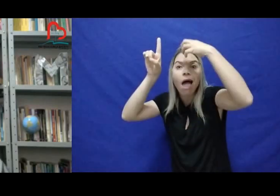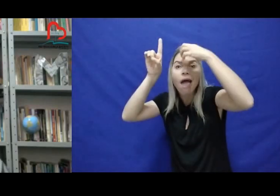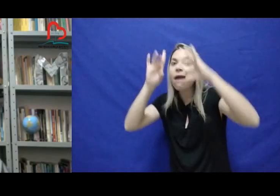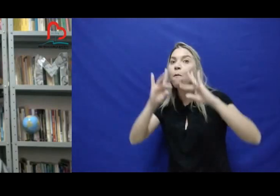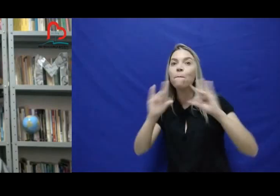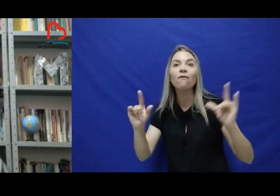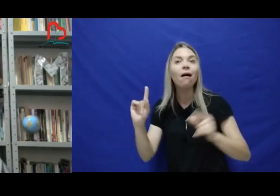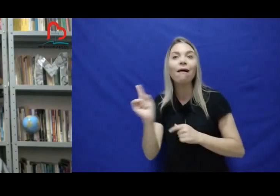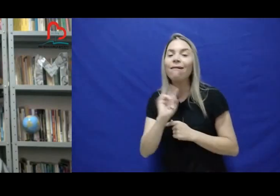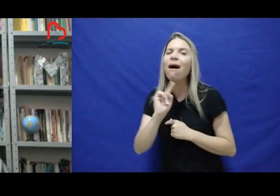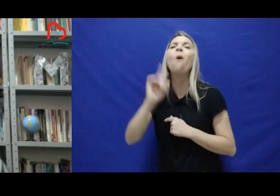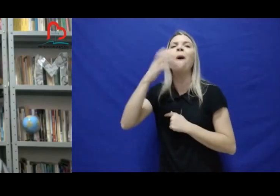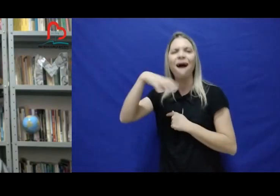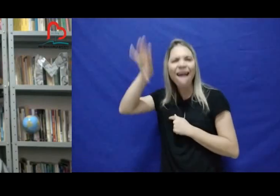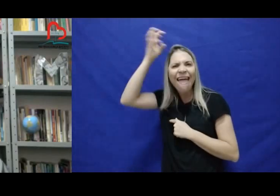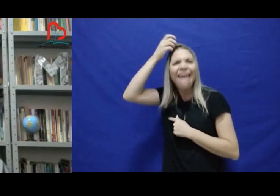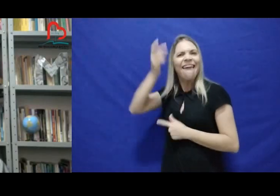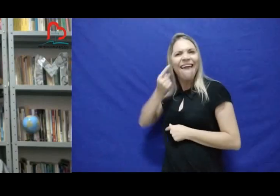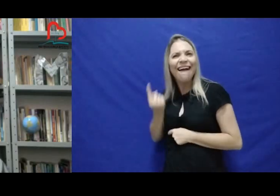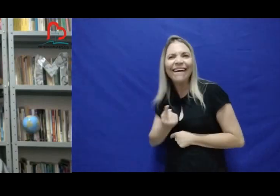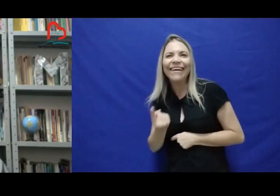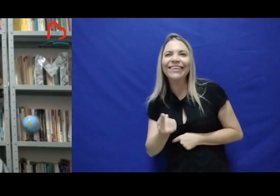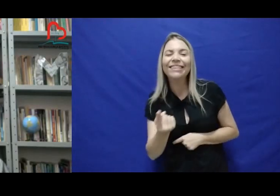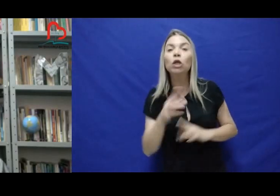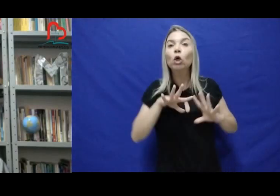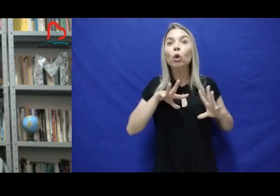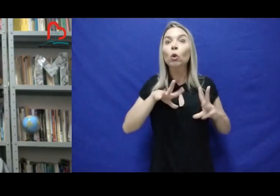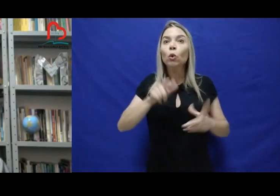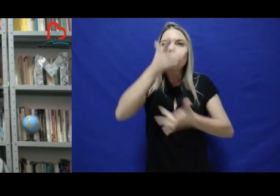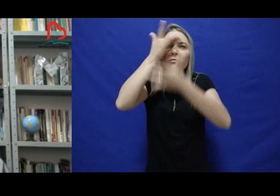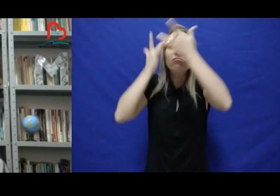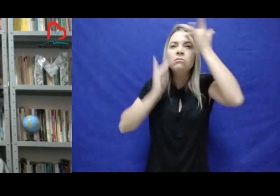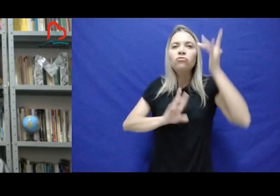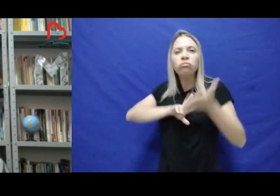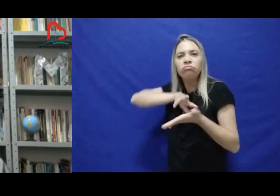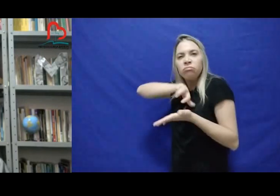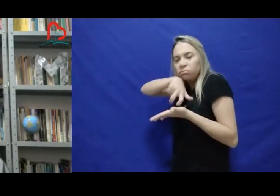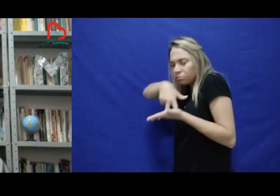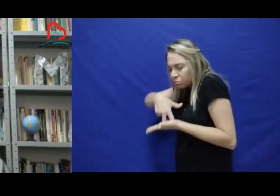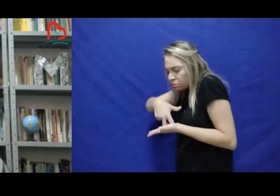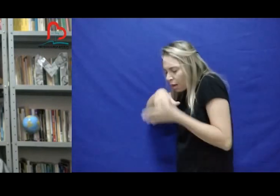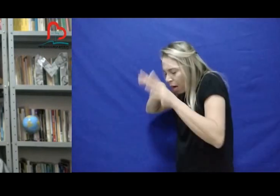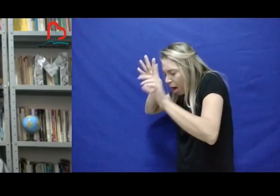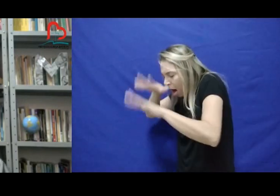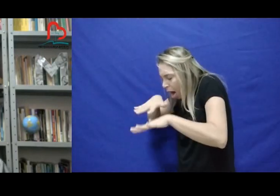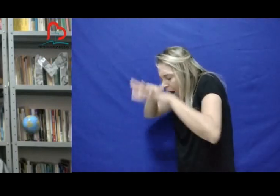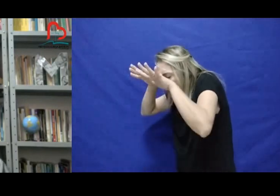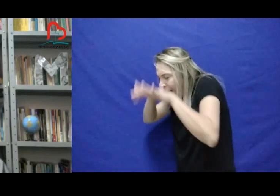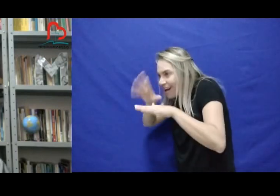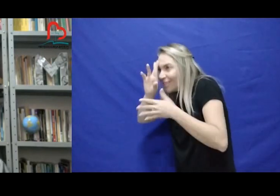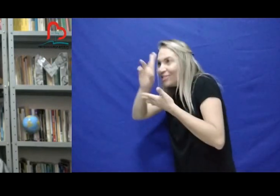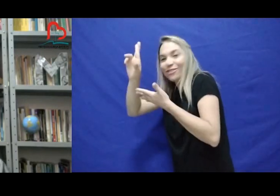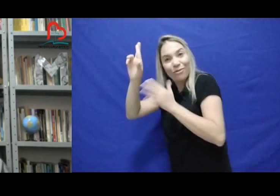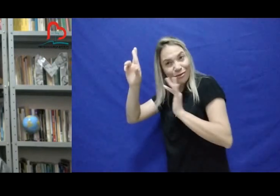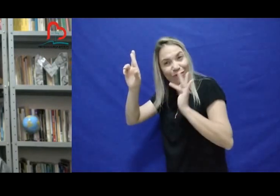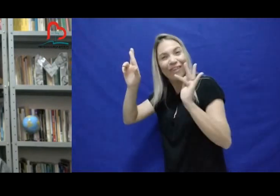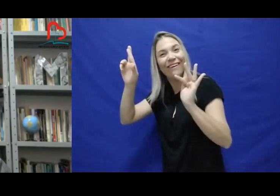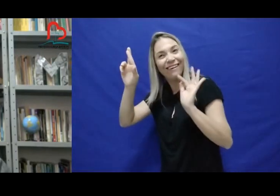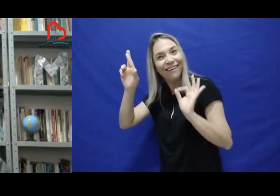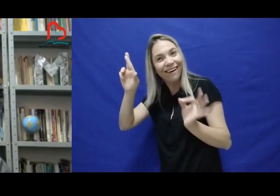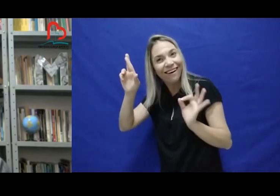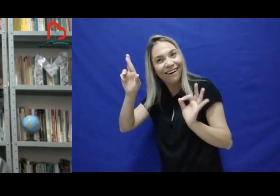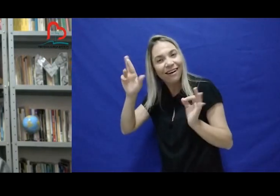nosso Senhor, diante de quem todo joelho a se dobrar, e a quem toda língua confessará ser o